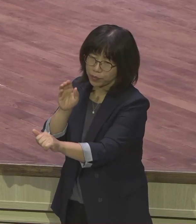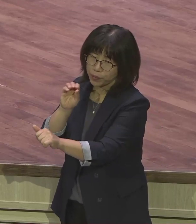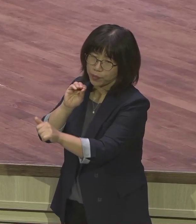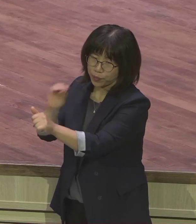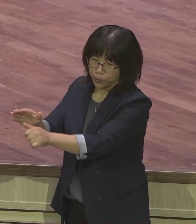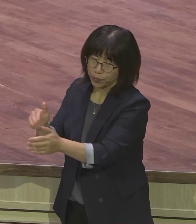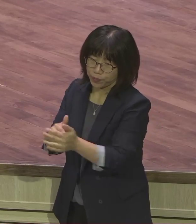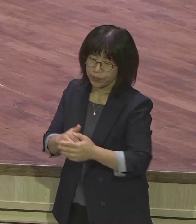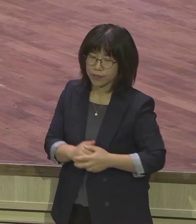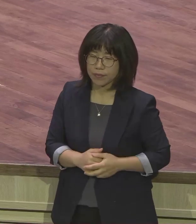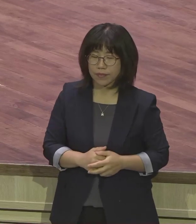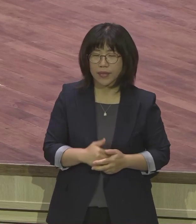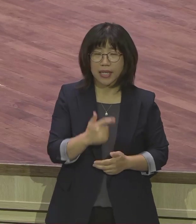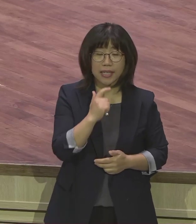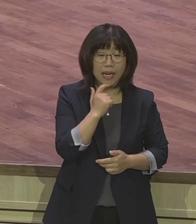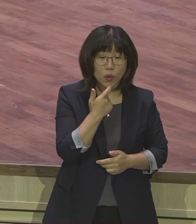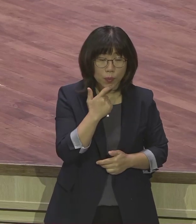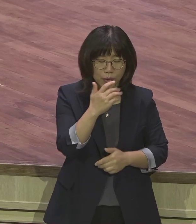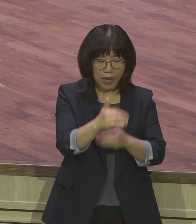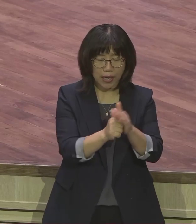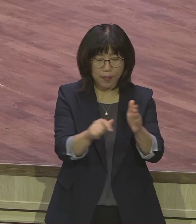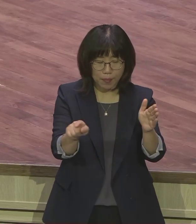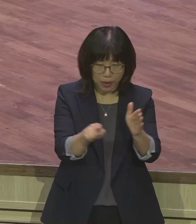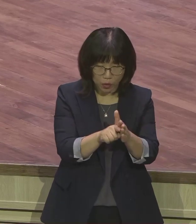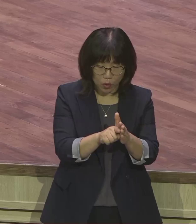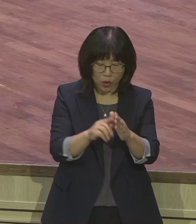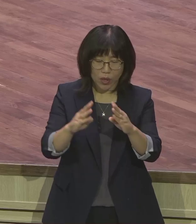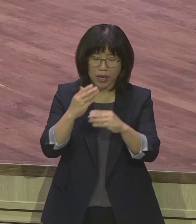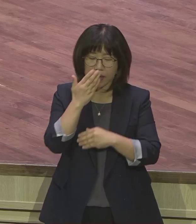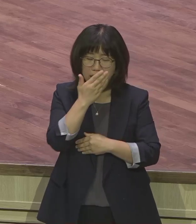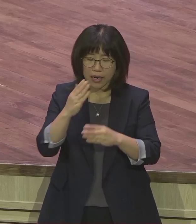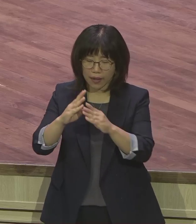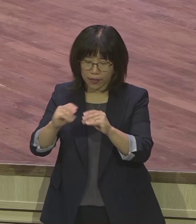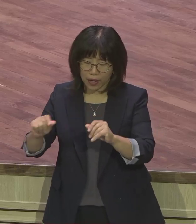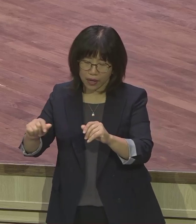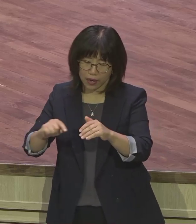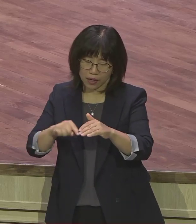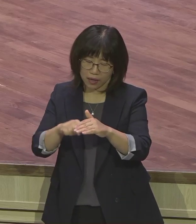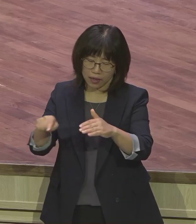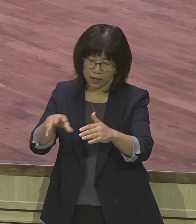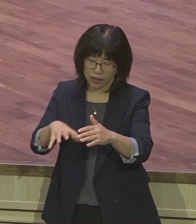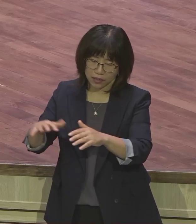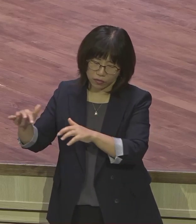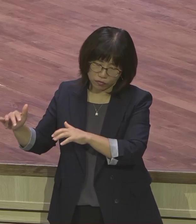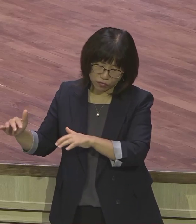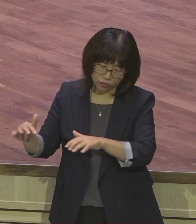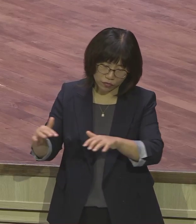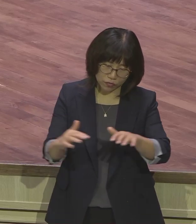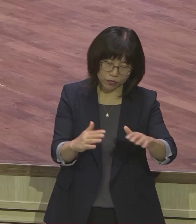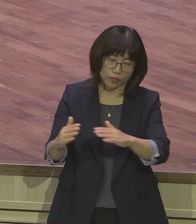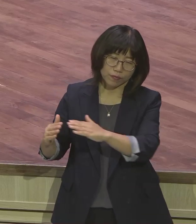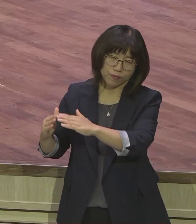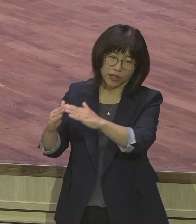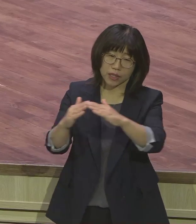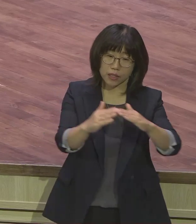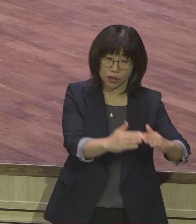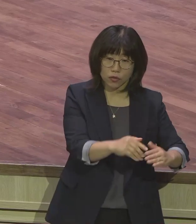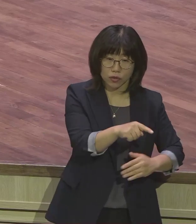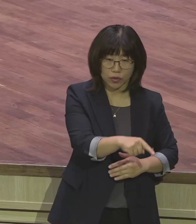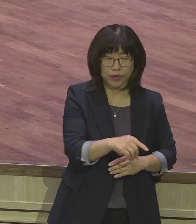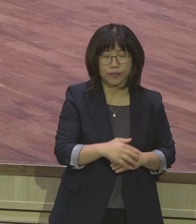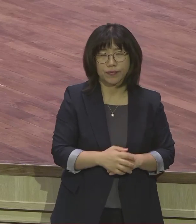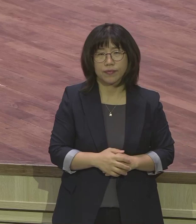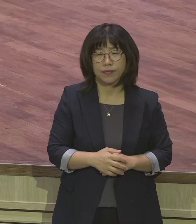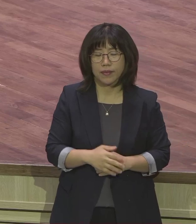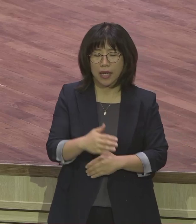하나님의 약속을 믿고 가난에서 애급의 고샌땅으로 이주를 해왔습니다 하나님의